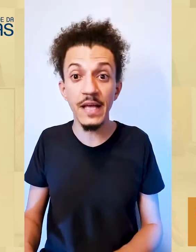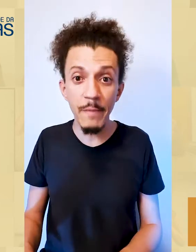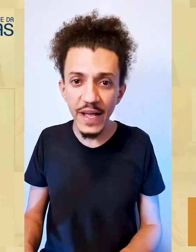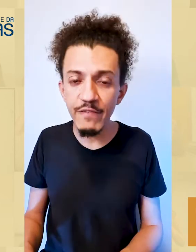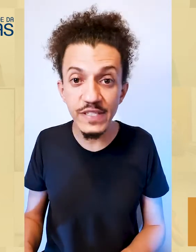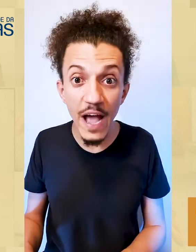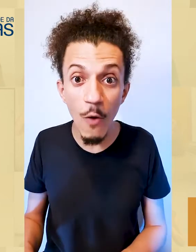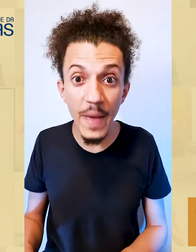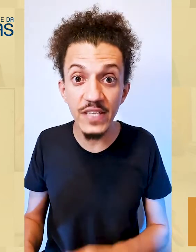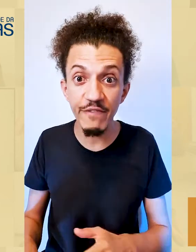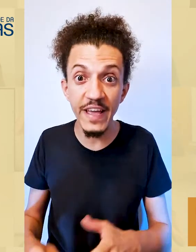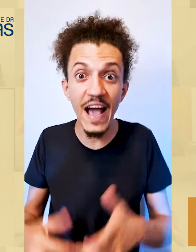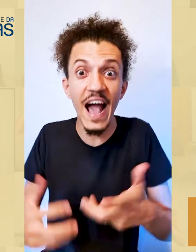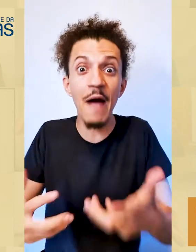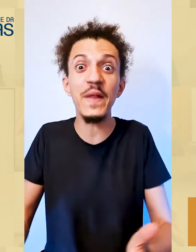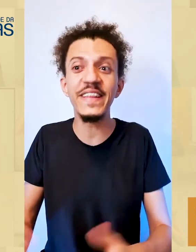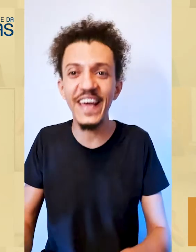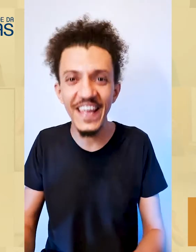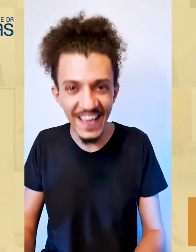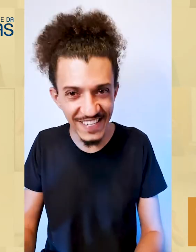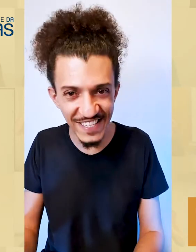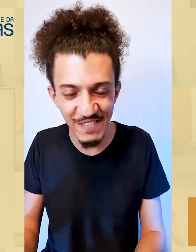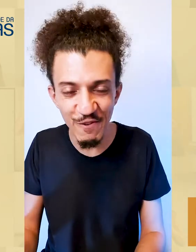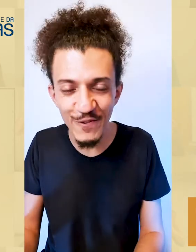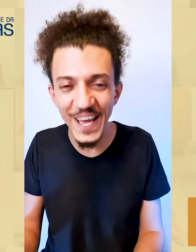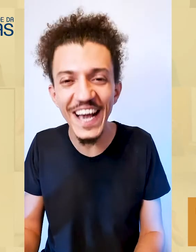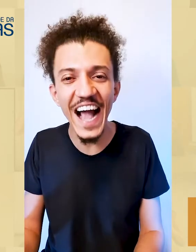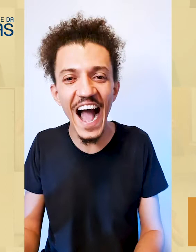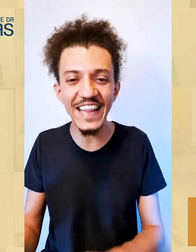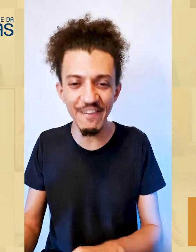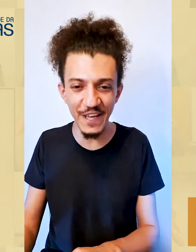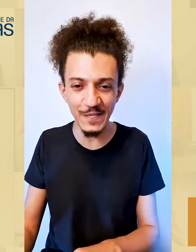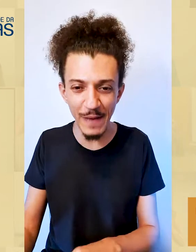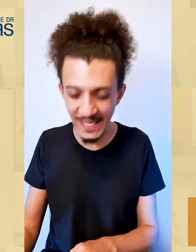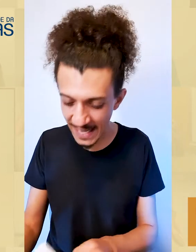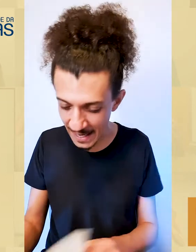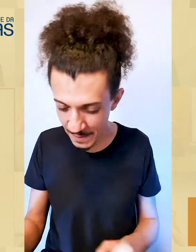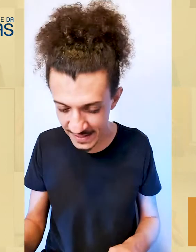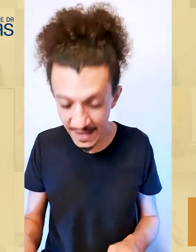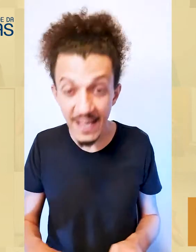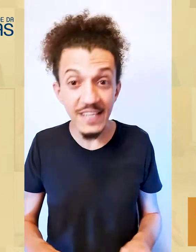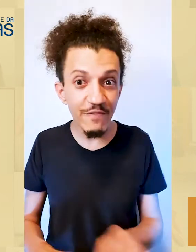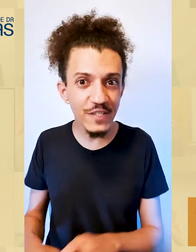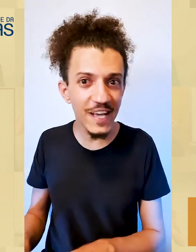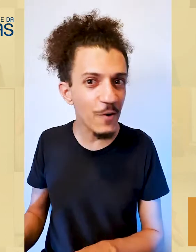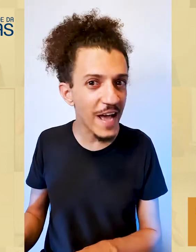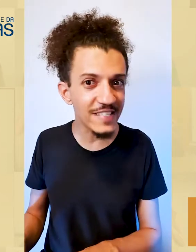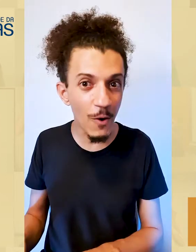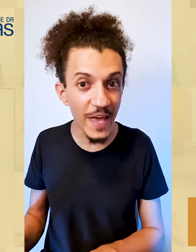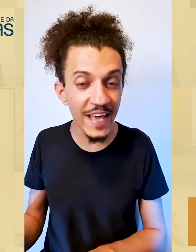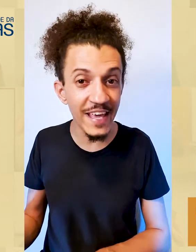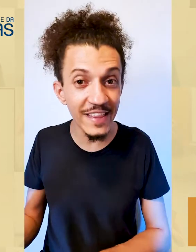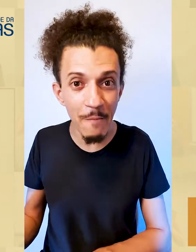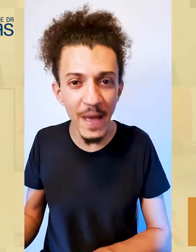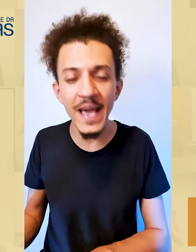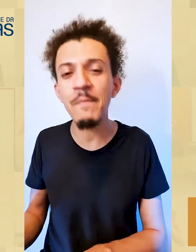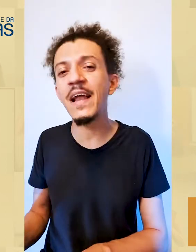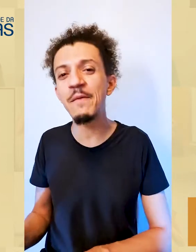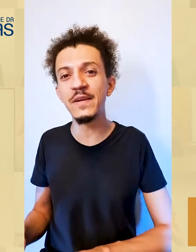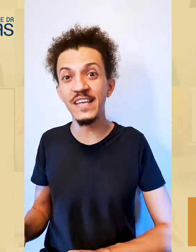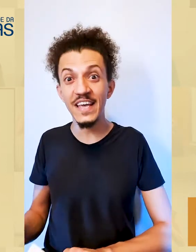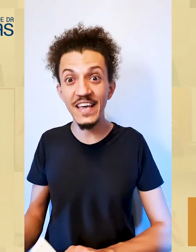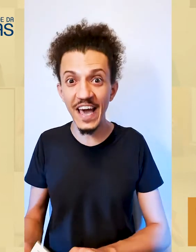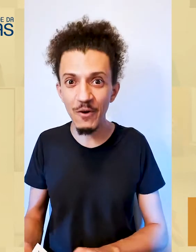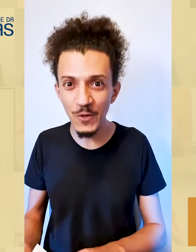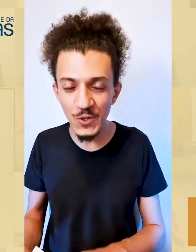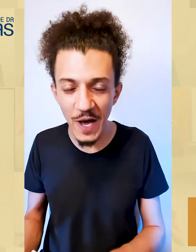Libras, para que você realmente venha aprender e se desenvolver cada vez mais na Libras. Se você conhece alguém que também ama